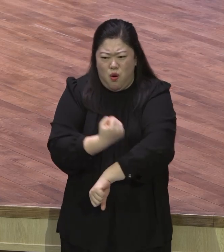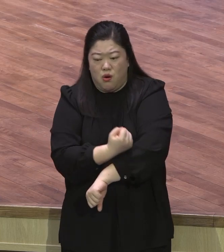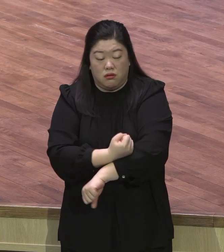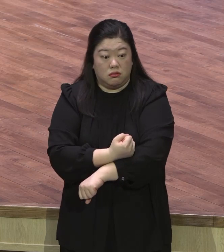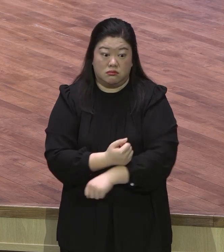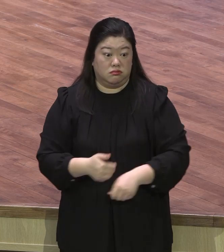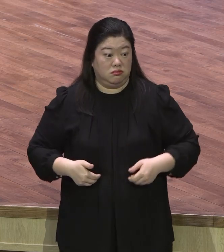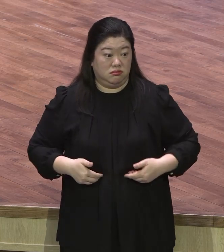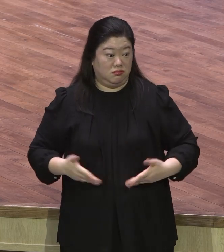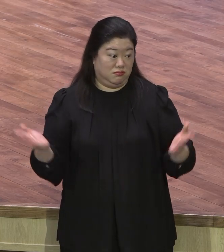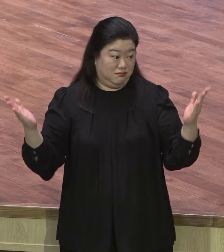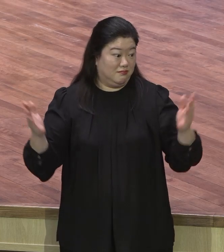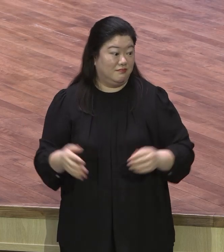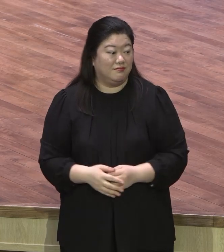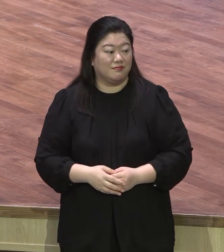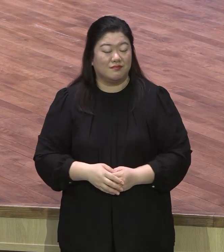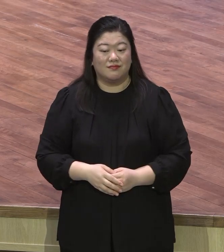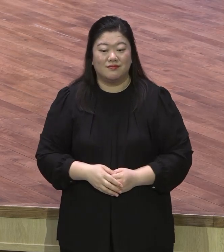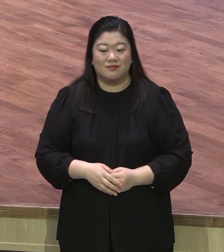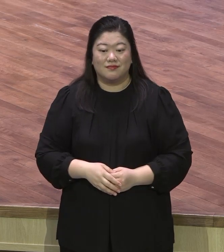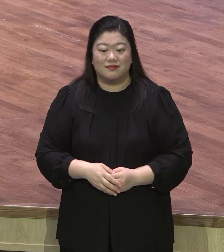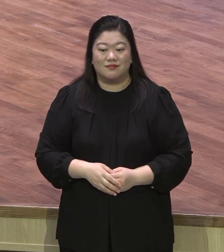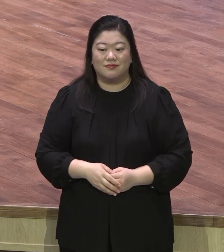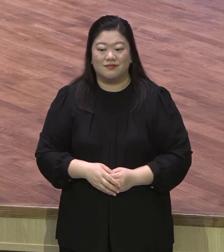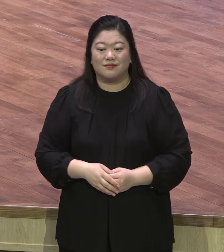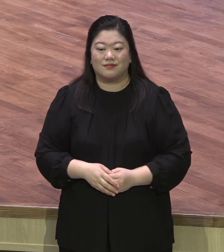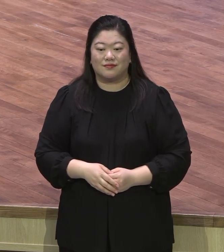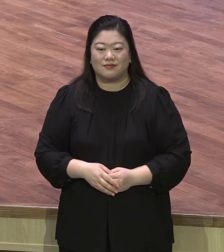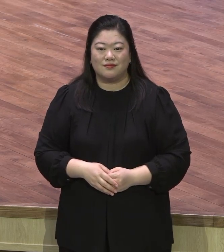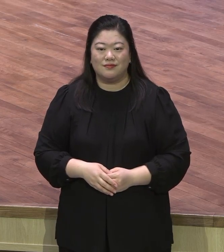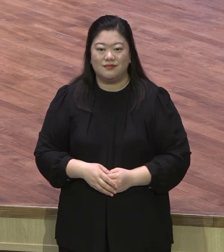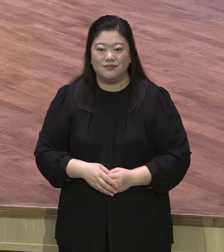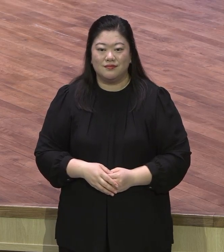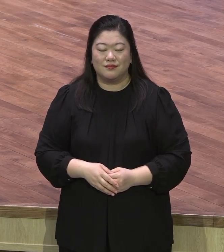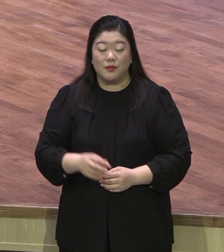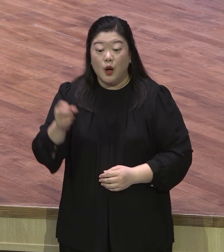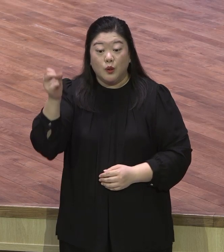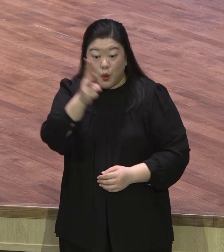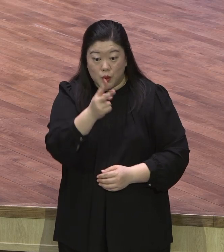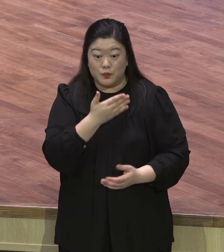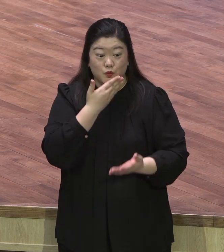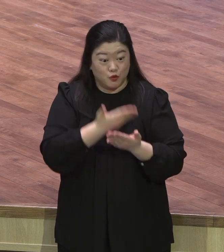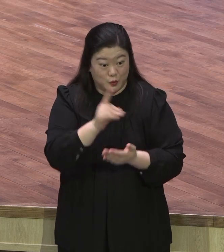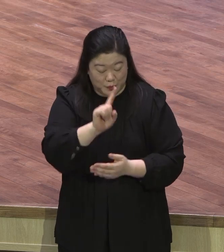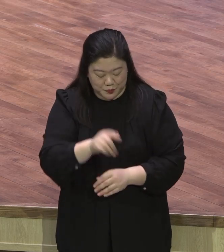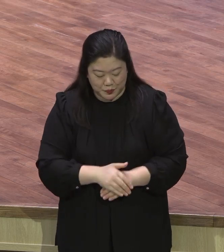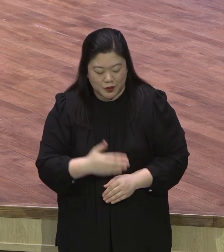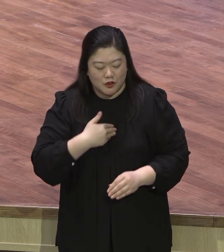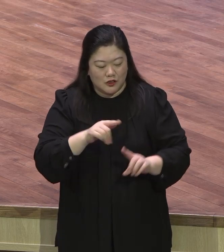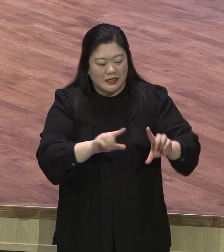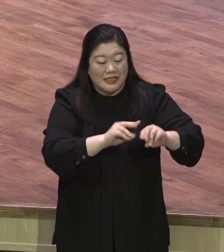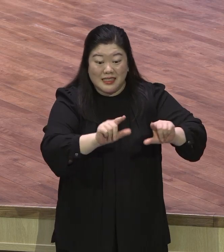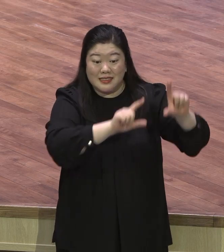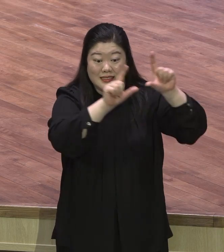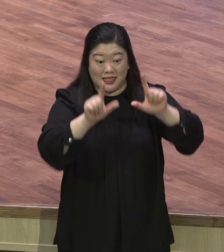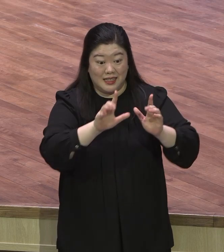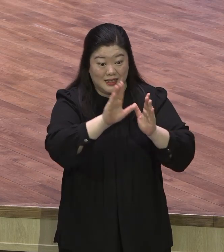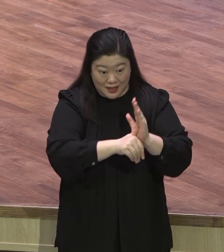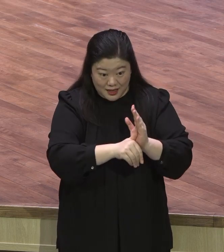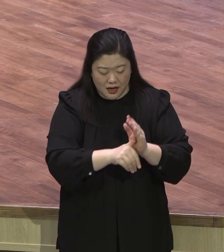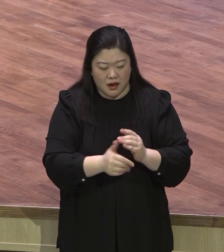중요한 것은 우리 이 땅에서도 참된